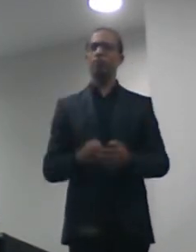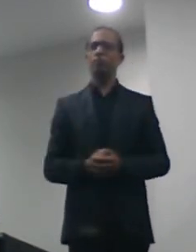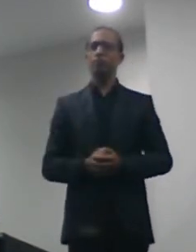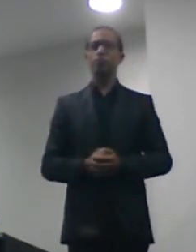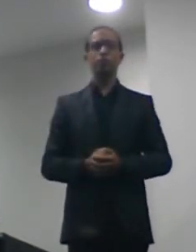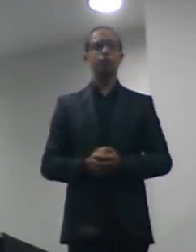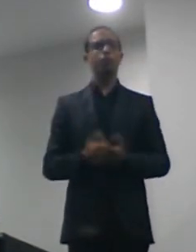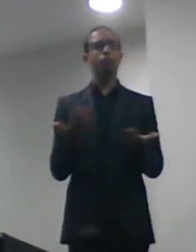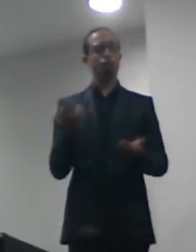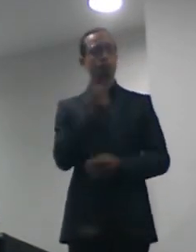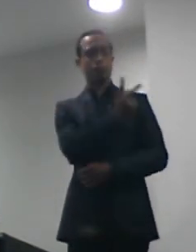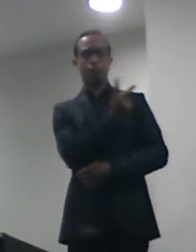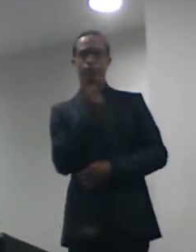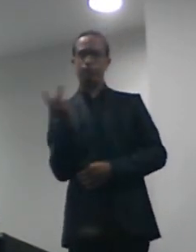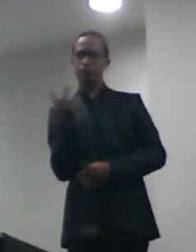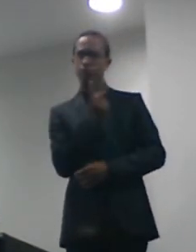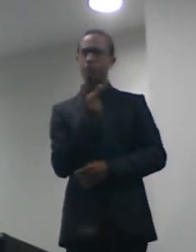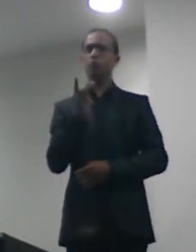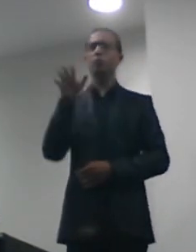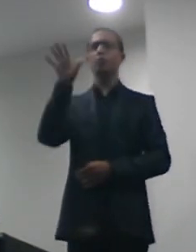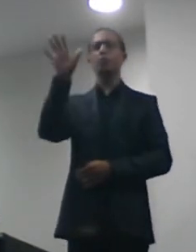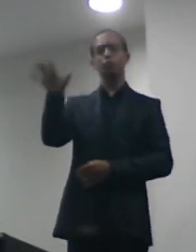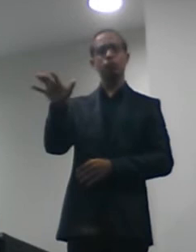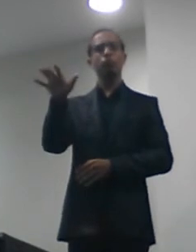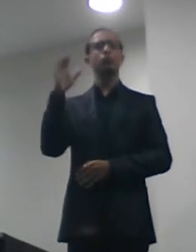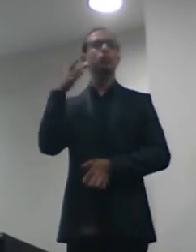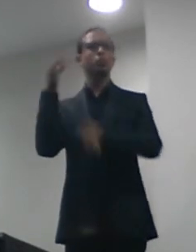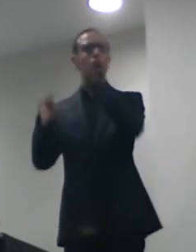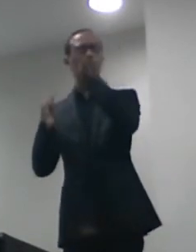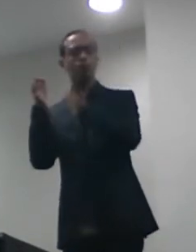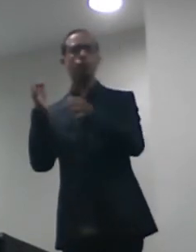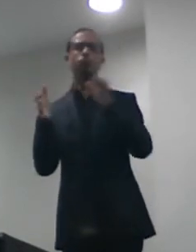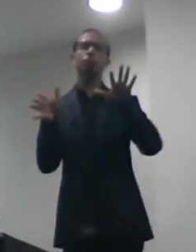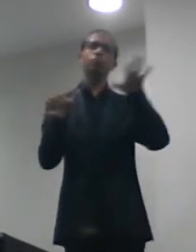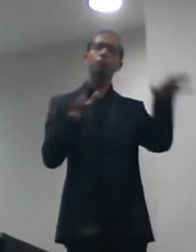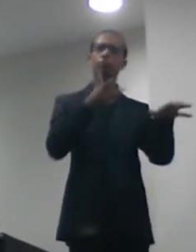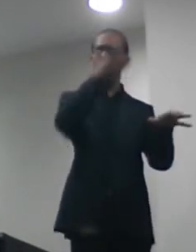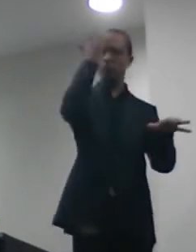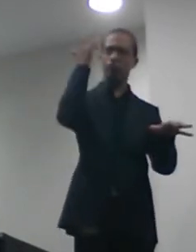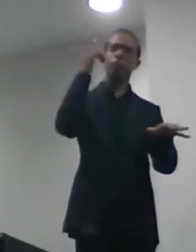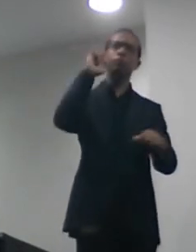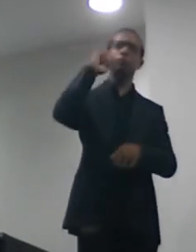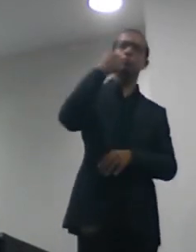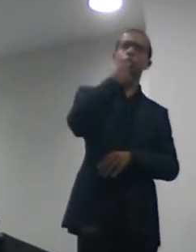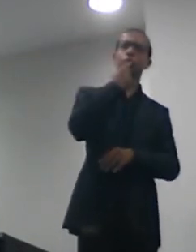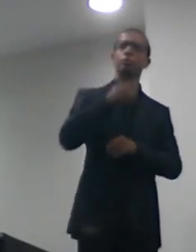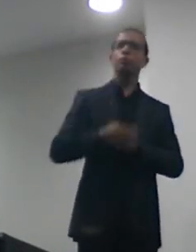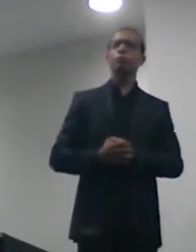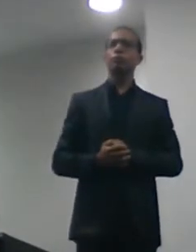Nesses dois pontos, quando vamos falar sobre o juiz e sobre o surdo,